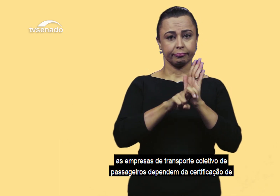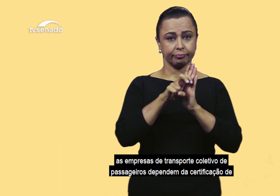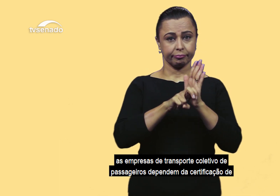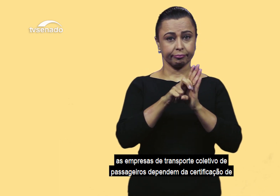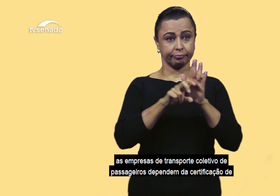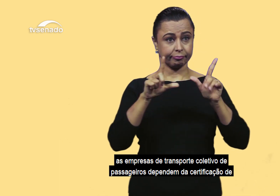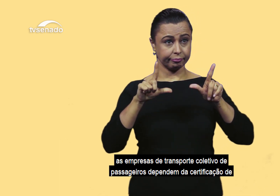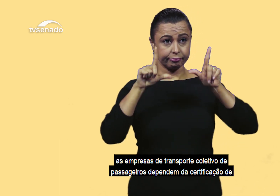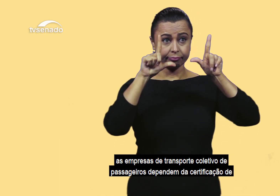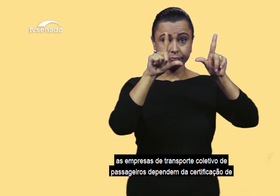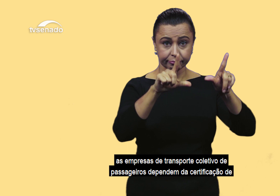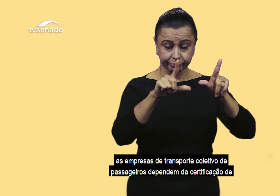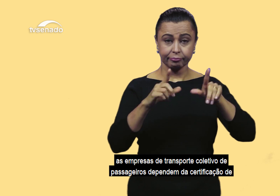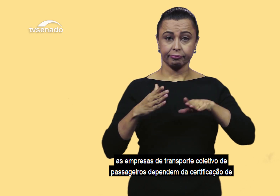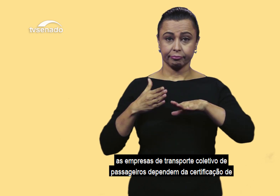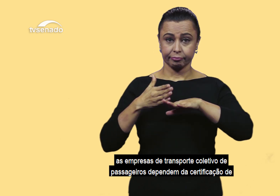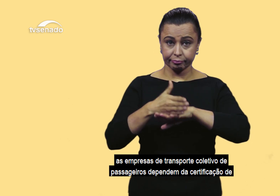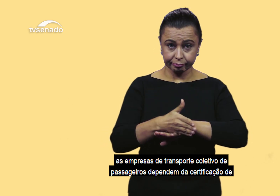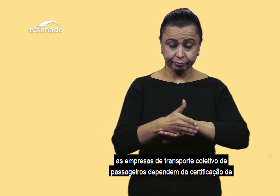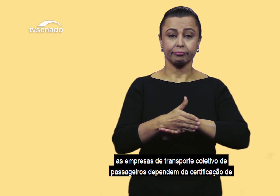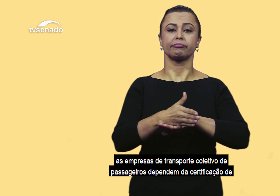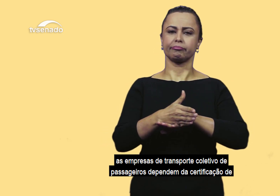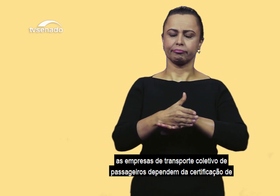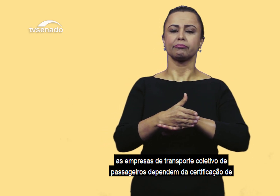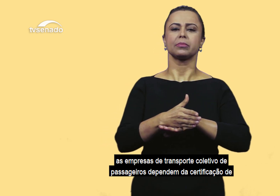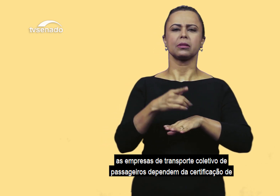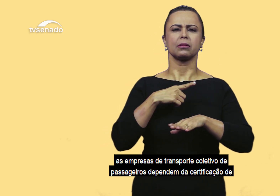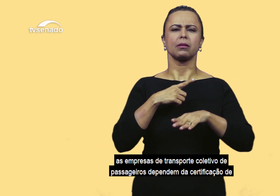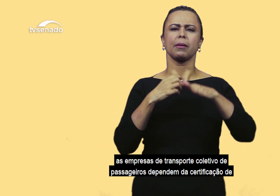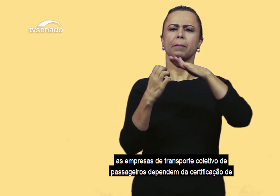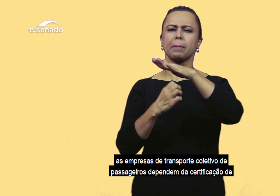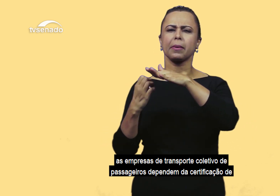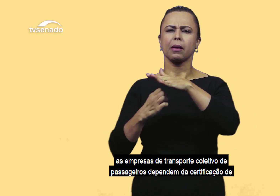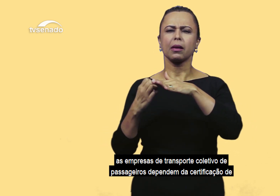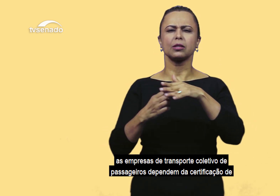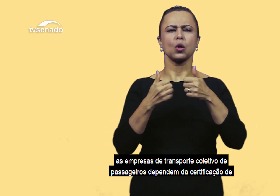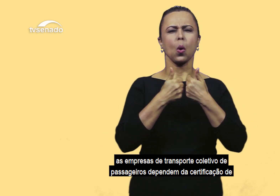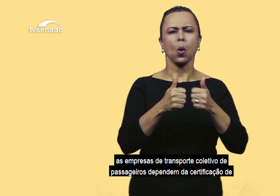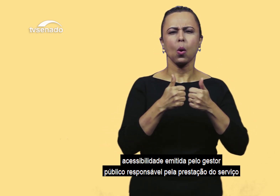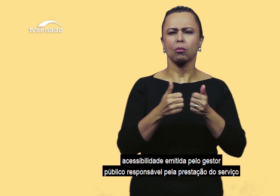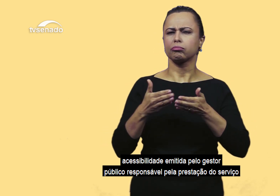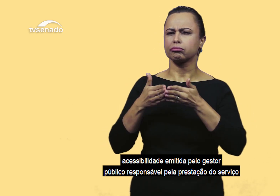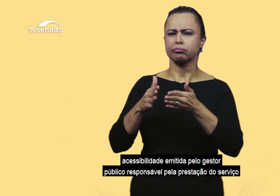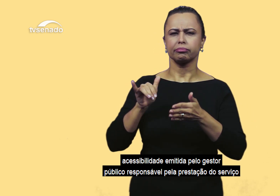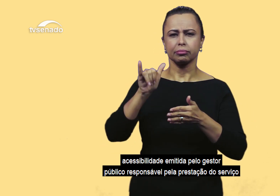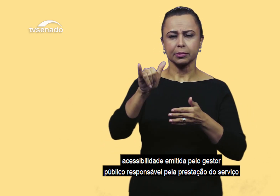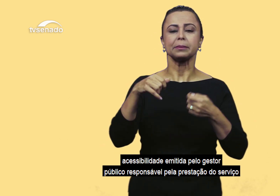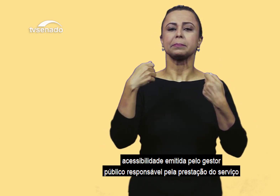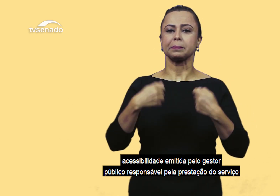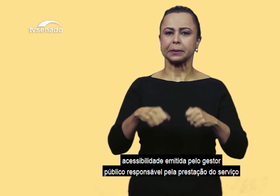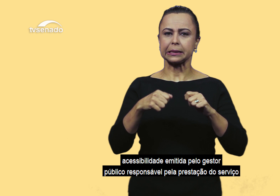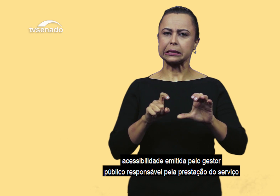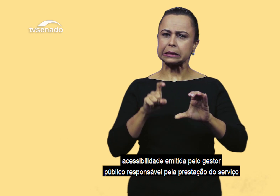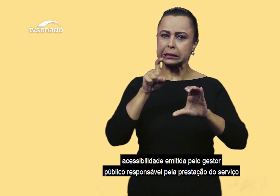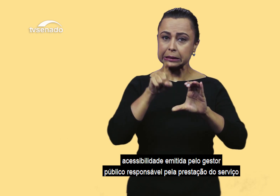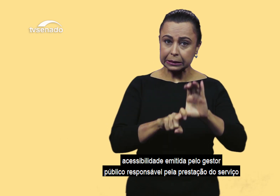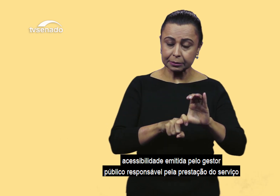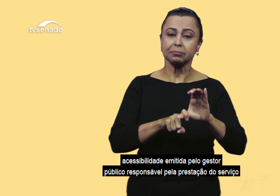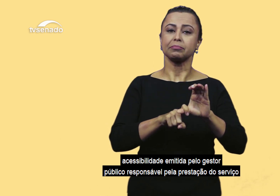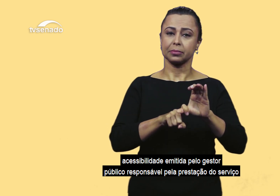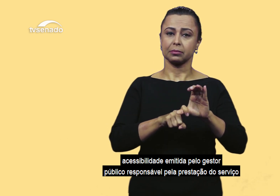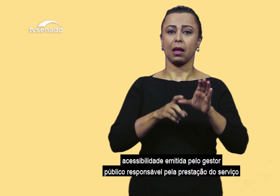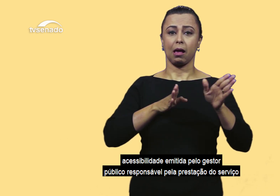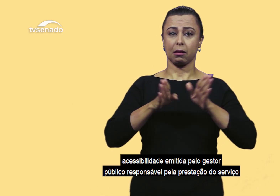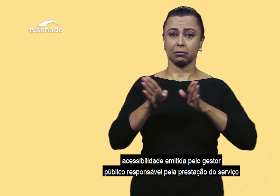As empresas de transporte coletivo de passageiros dependem da certificação de acessibilidade emitida pelo